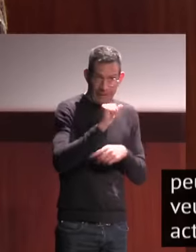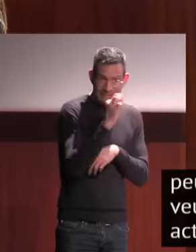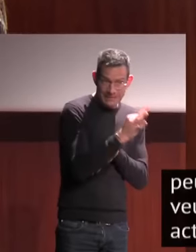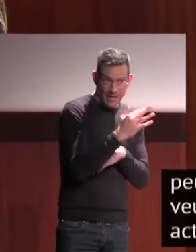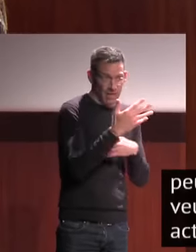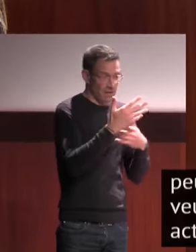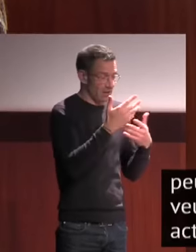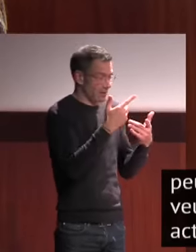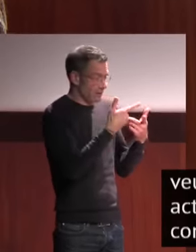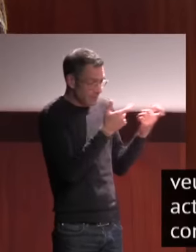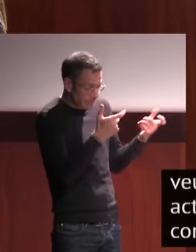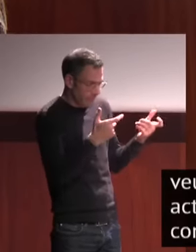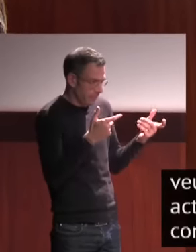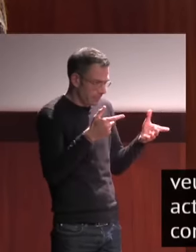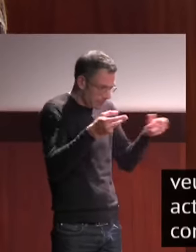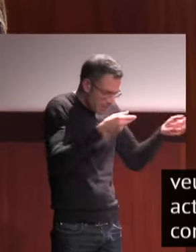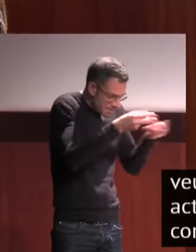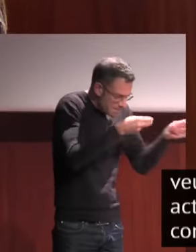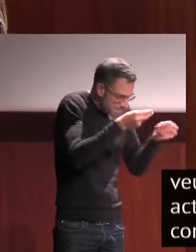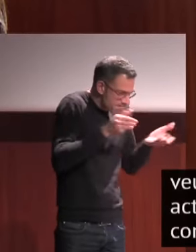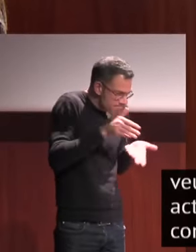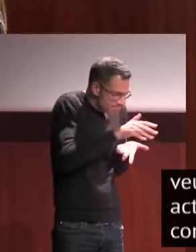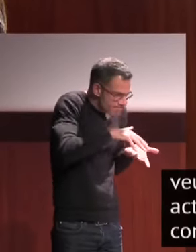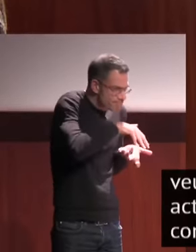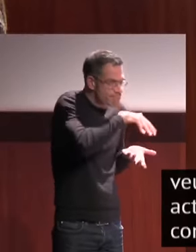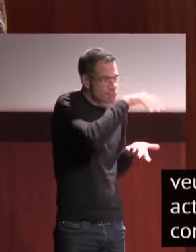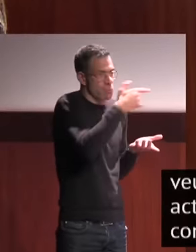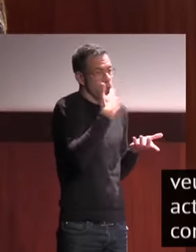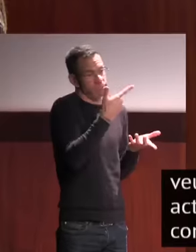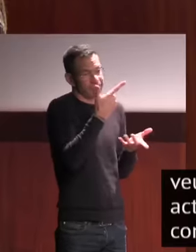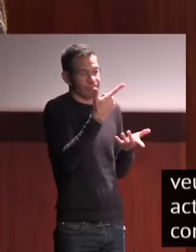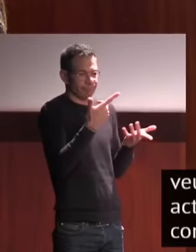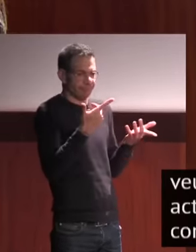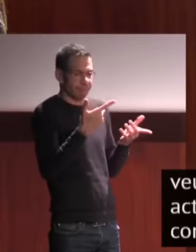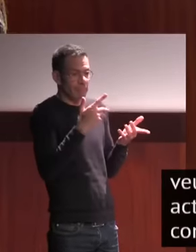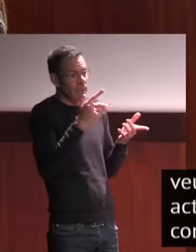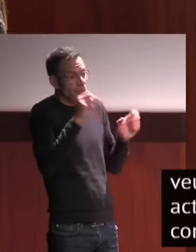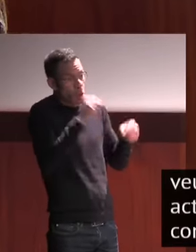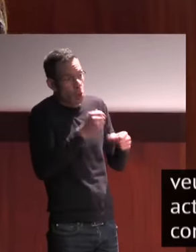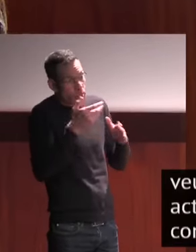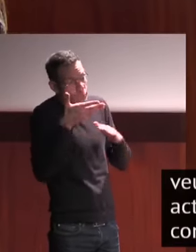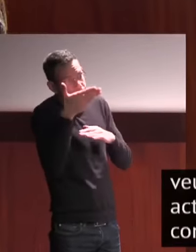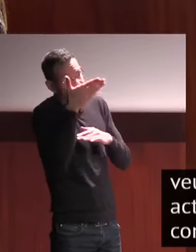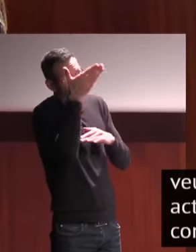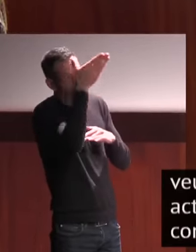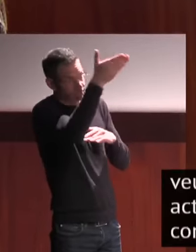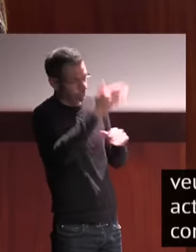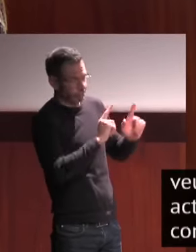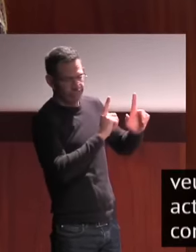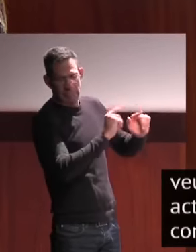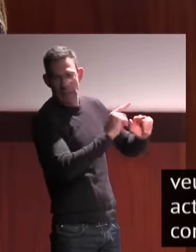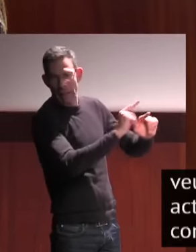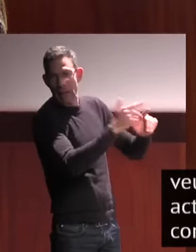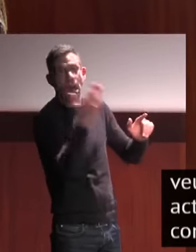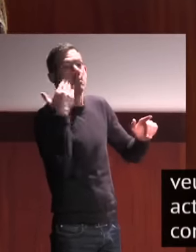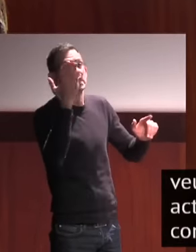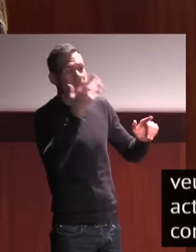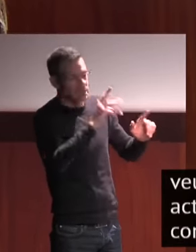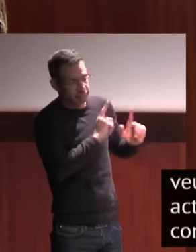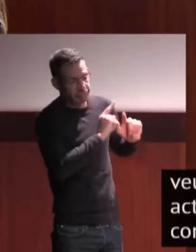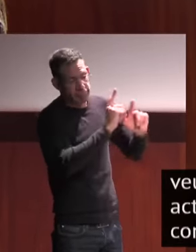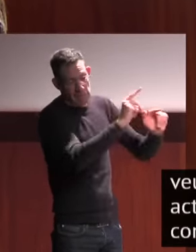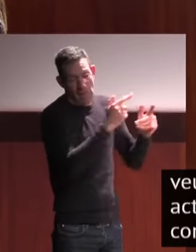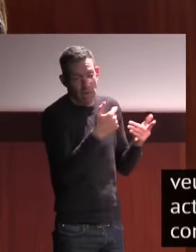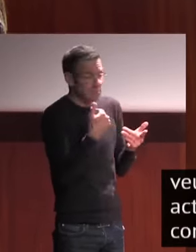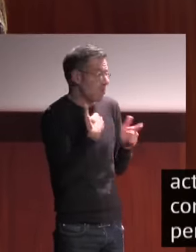de la LSF et que je permets de créer cette transmission à travers les âges. C'est un peu ça mon rôle